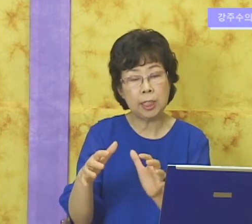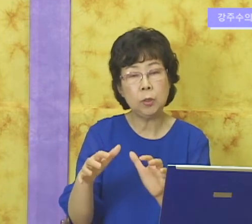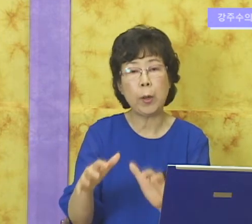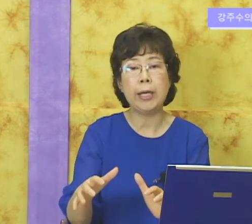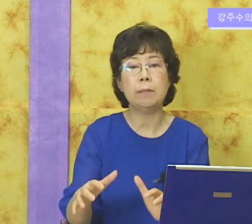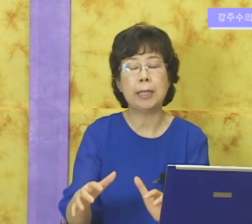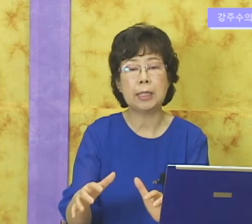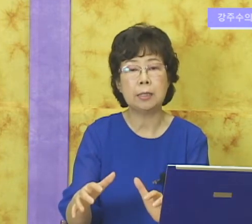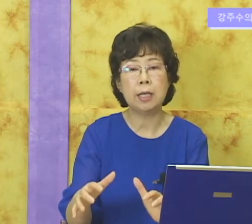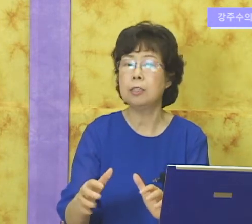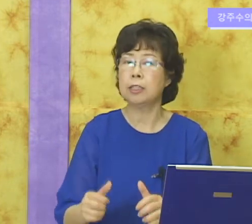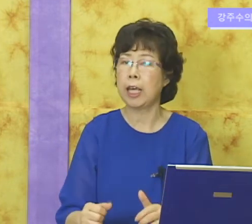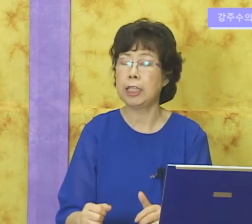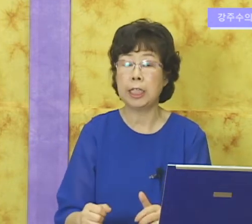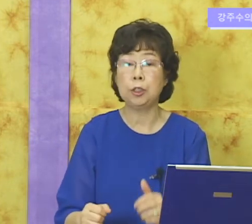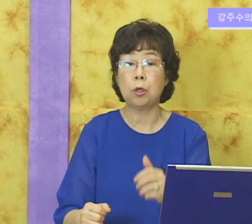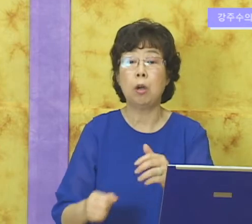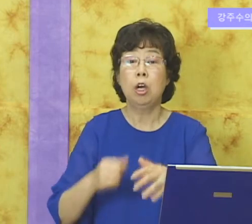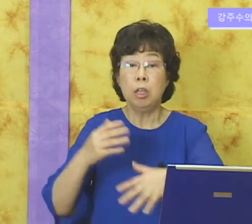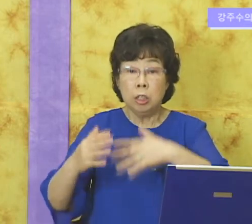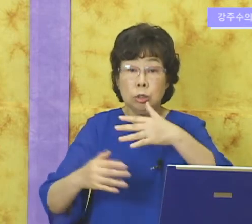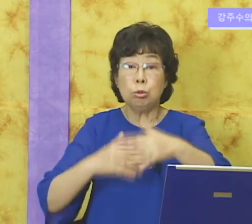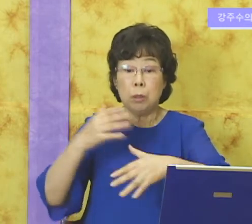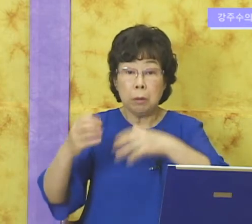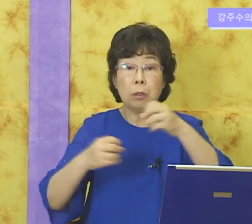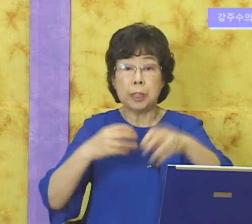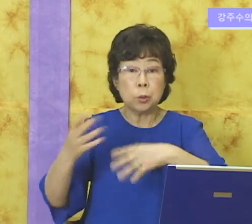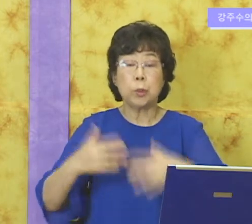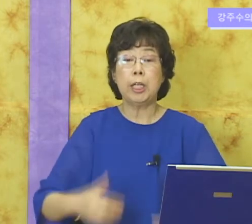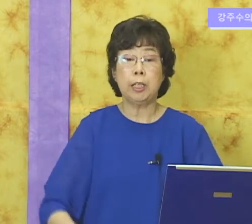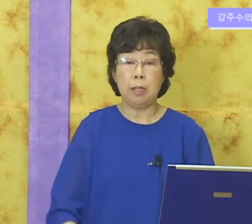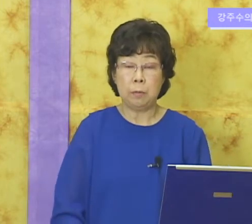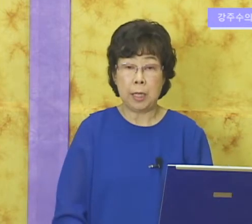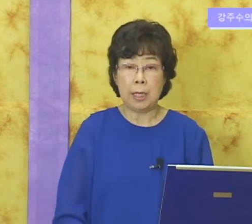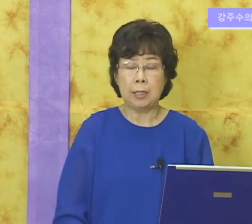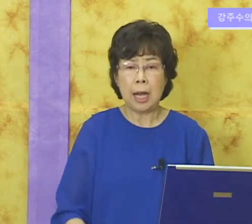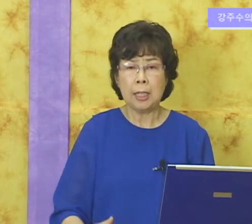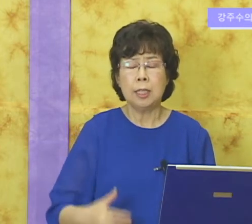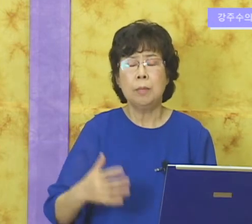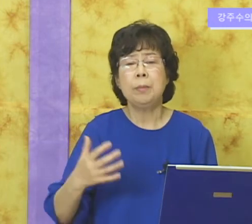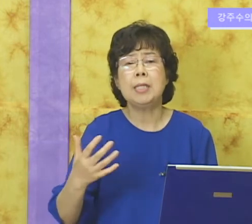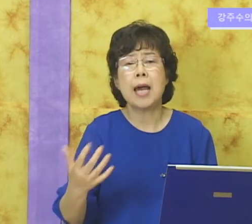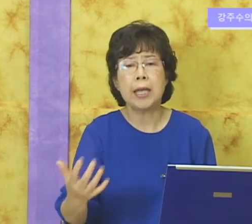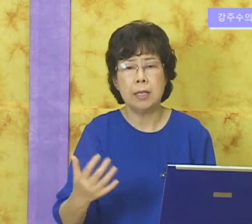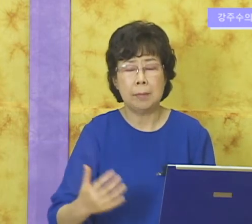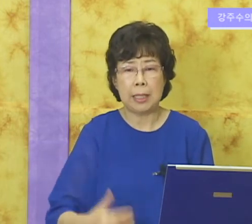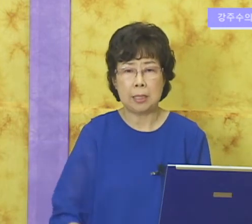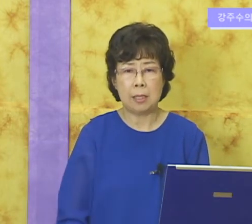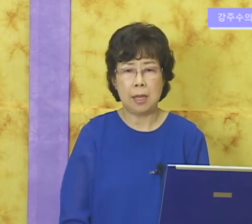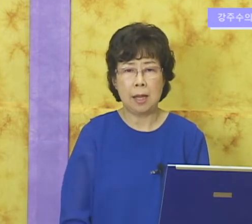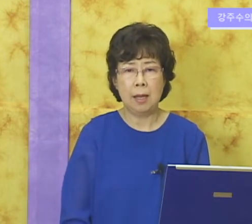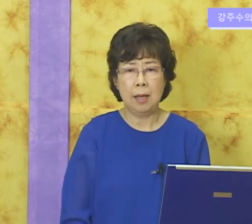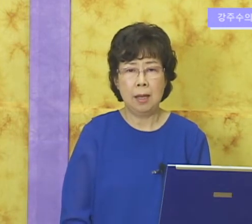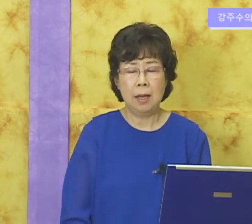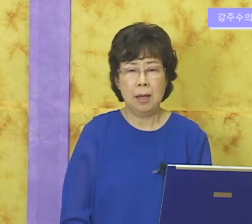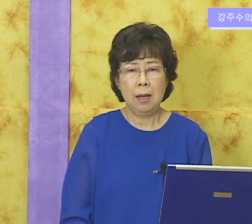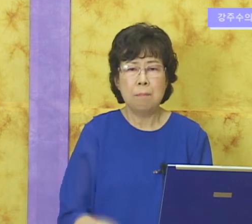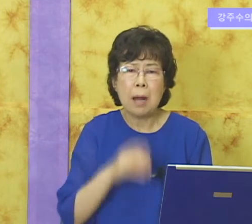같은 농아인을 만났을 때는 그렇게 하지 않죠. 수어로 의사소통이 되기 때문에. 단 비장애인을 만났을 때